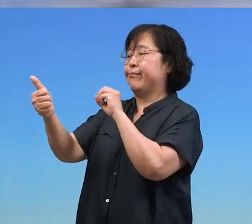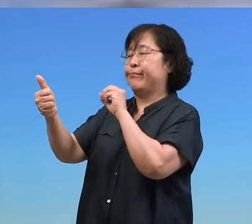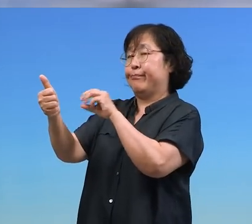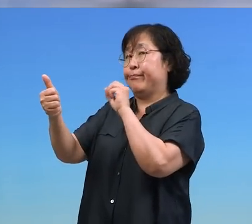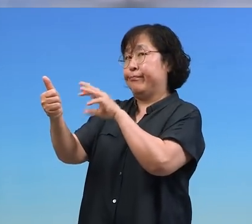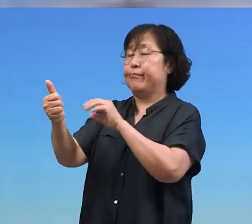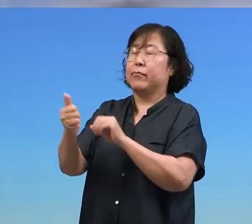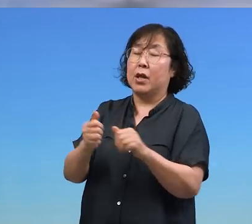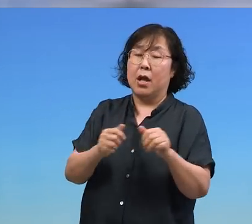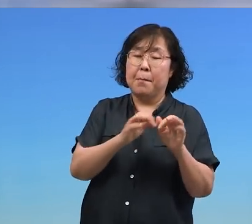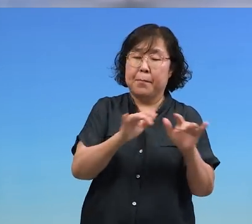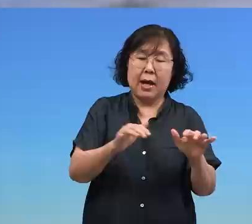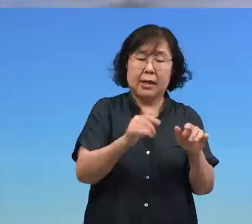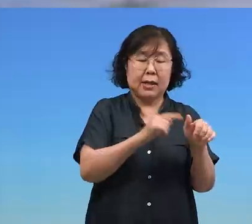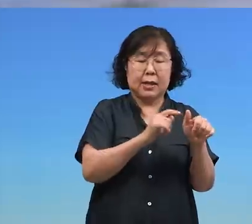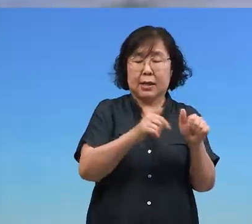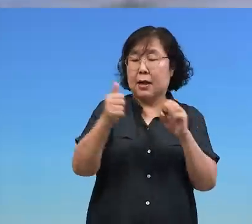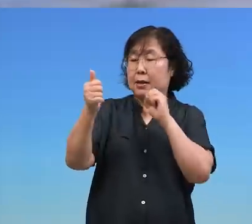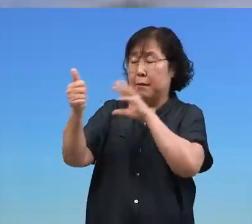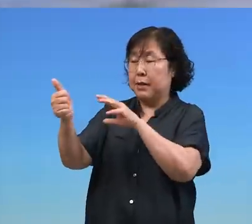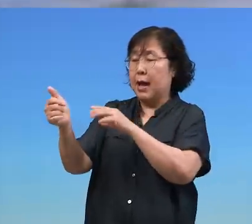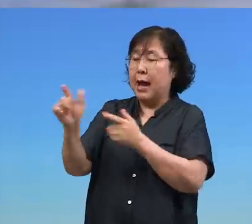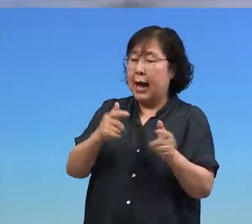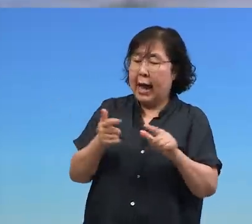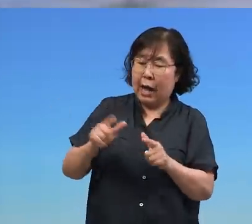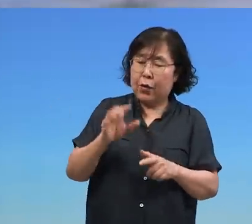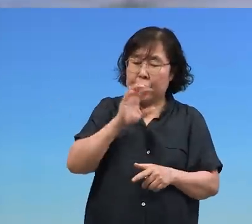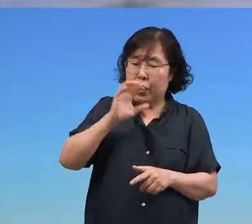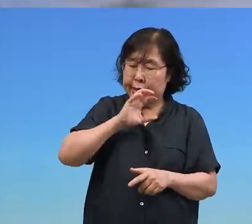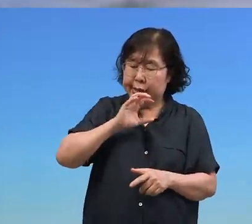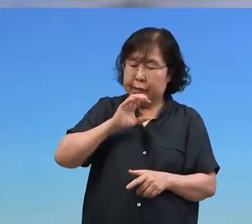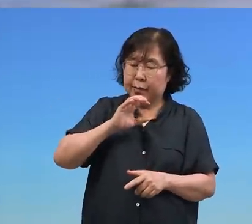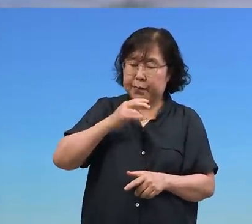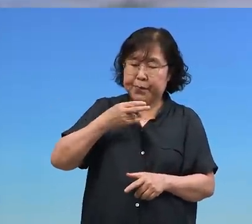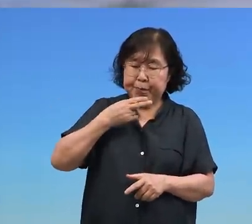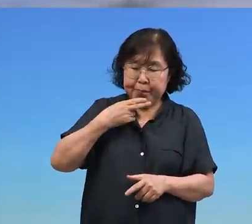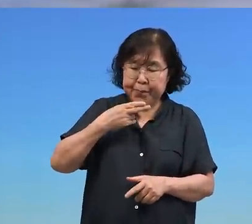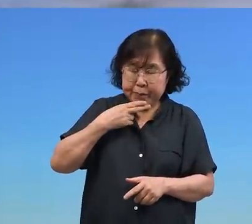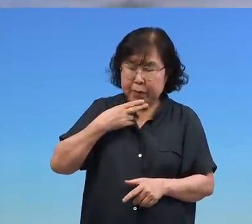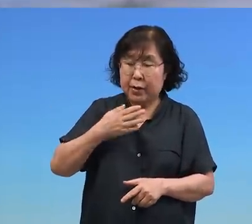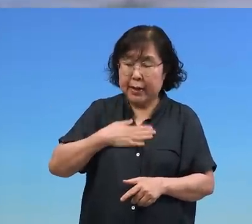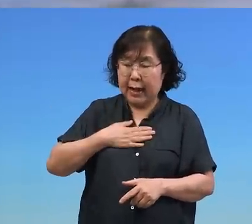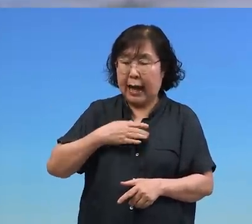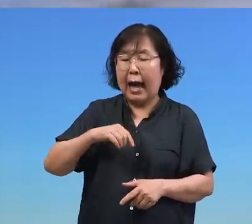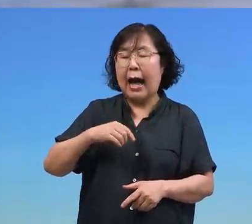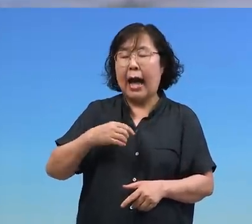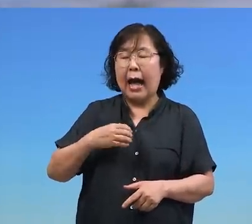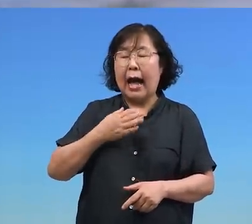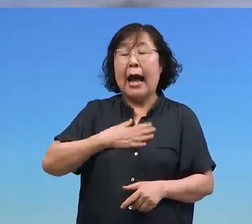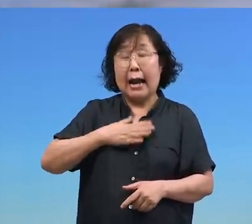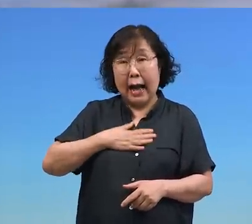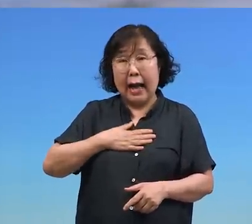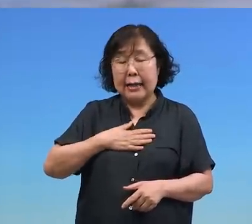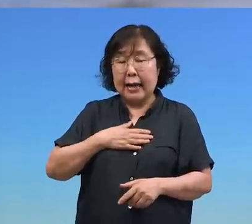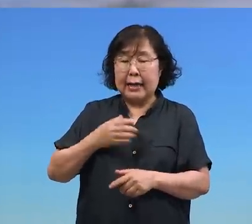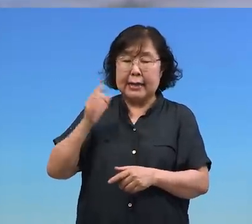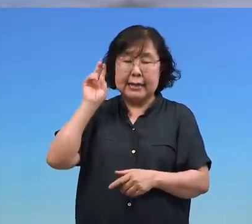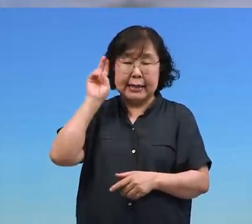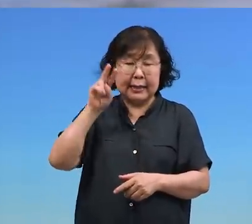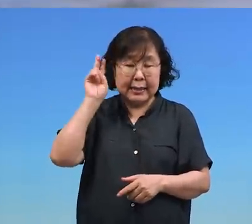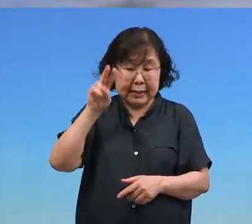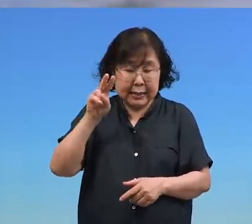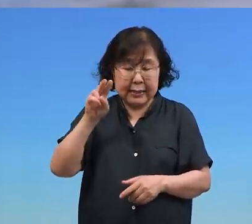유명한 피아니스트가 한 말이에요 하루를 연습하지 않으면 내가 알고 이틀을 연습하지 않으면